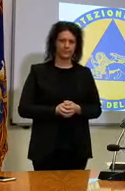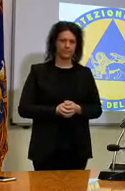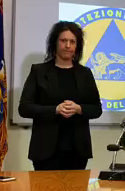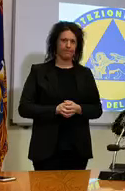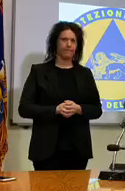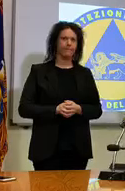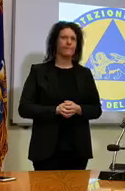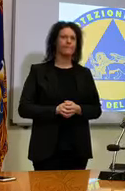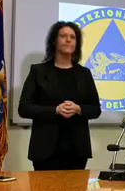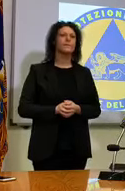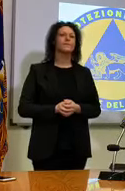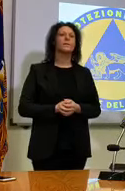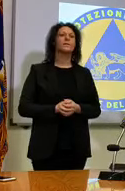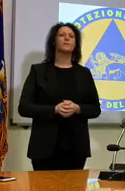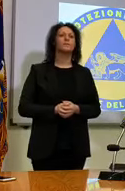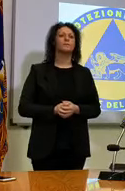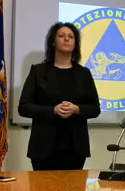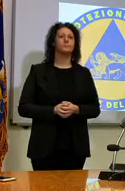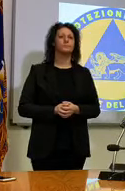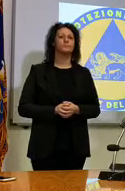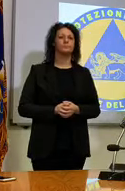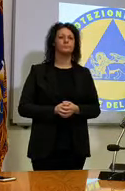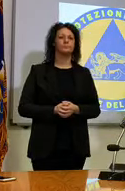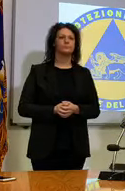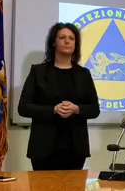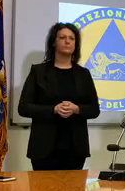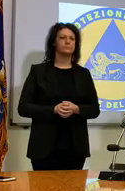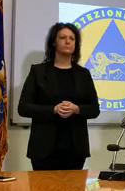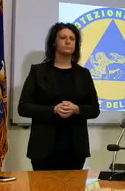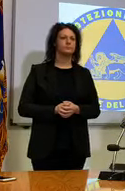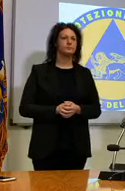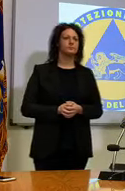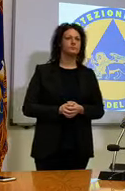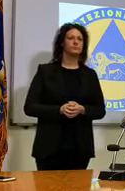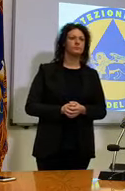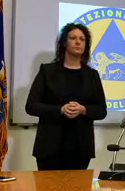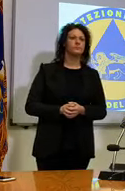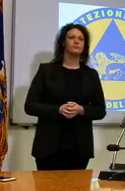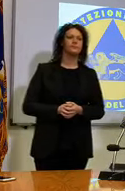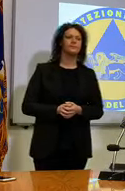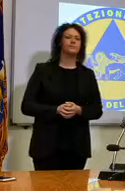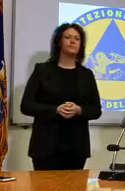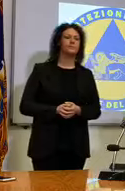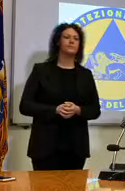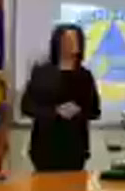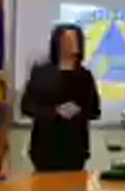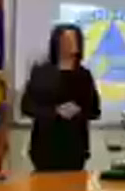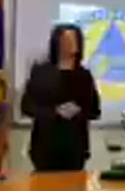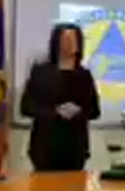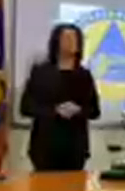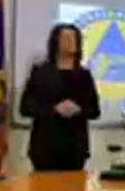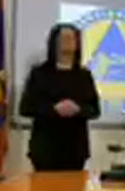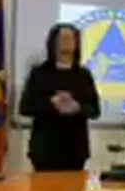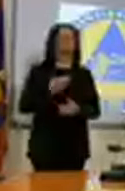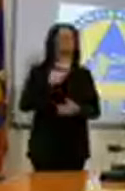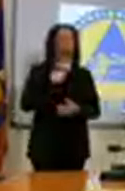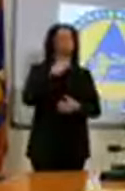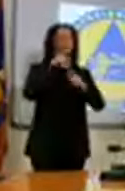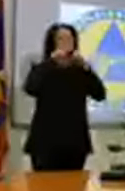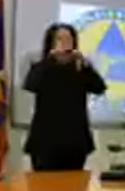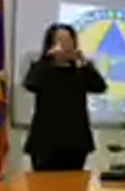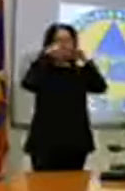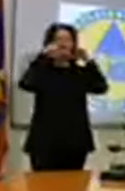Montrasio. Guardate, ce l'ha lui. Allora, laggiù. Ecco, maglia grigia, c'è una tetta che così. Eccola la maglia.